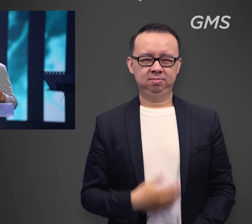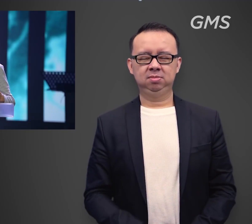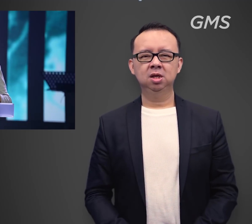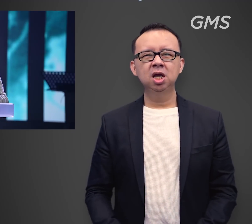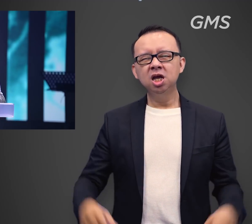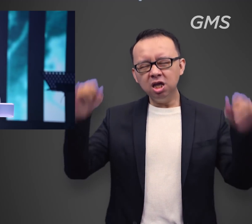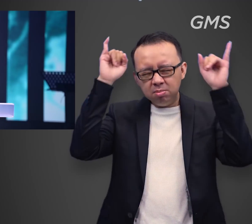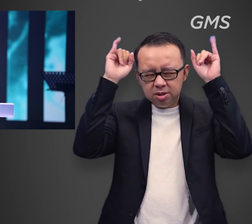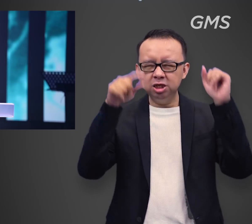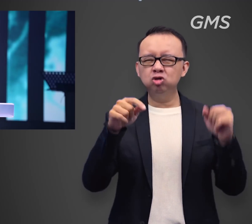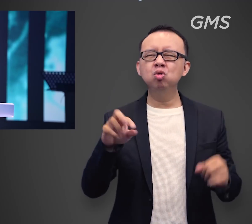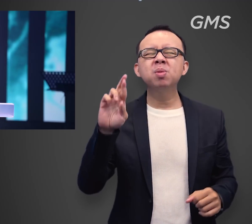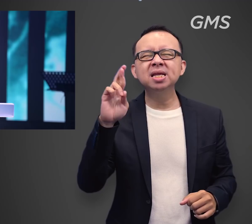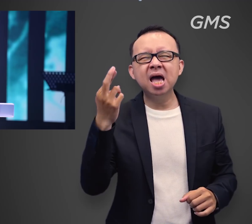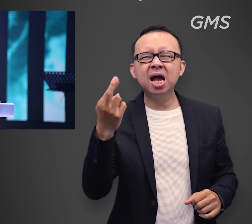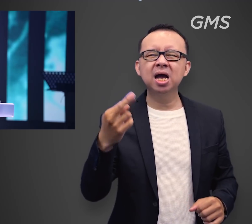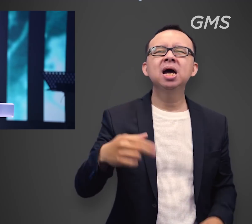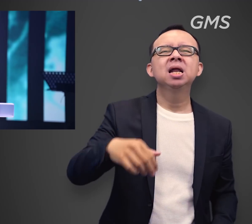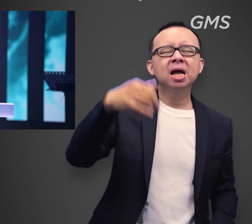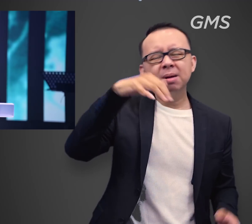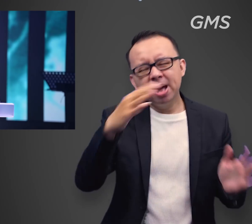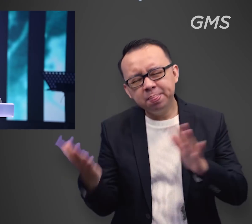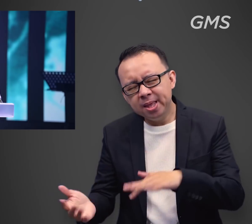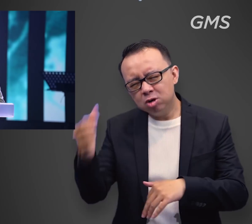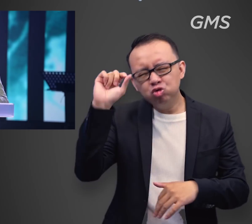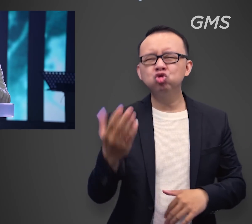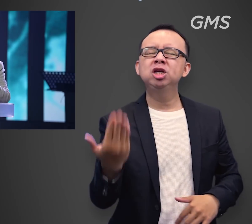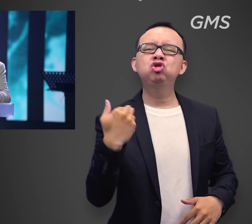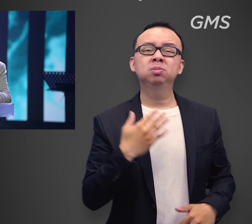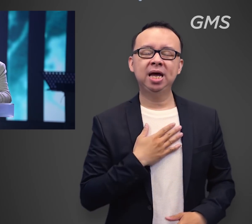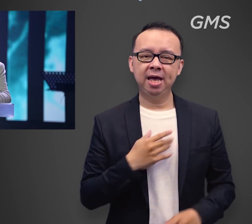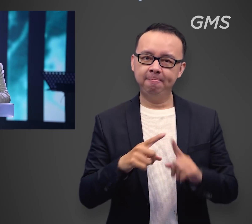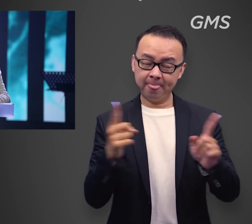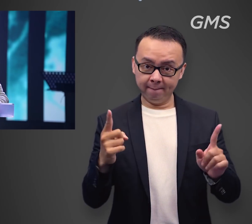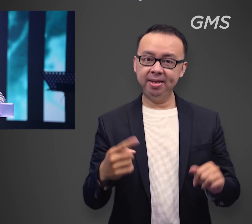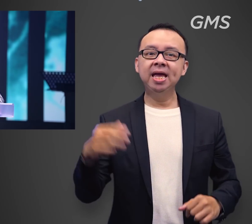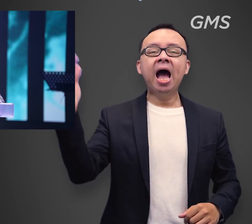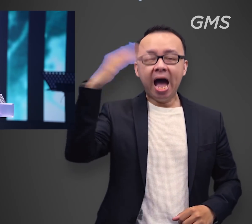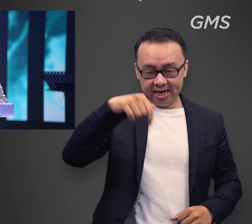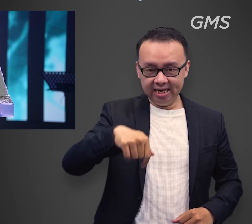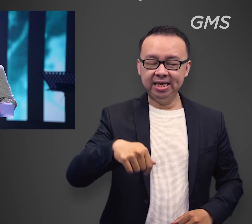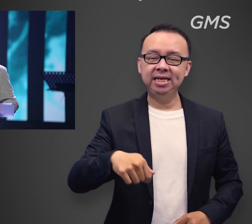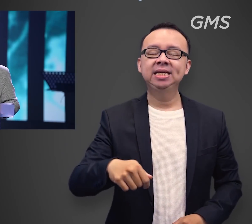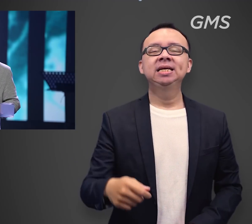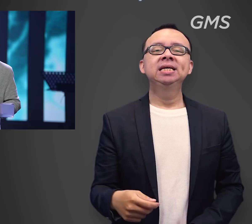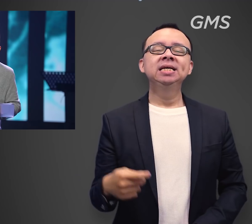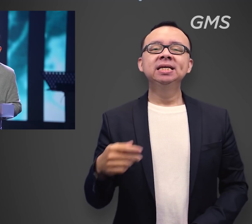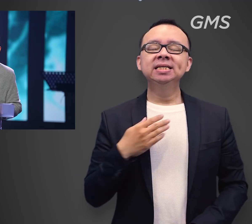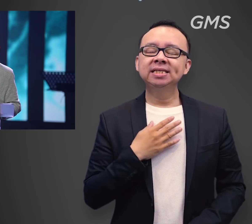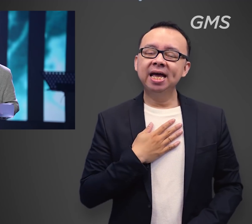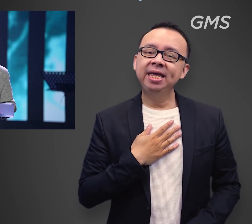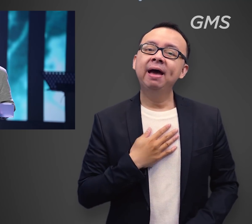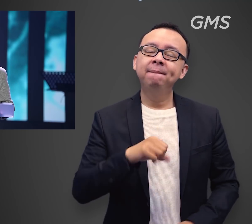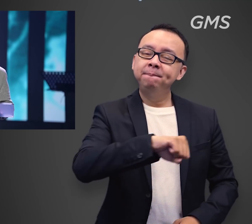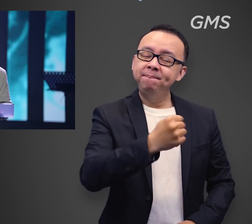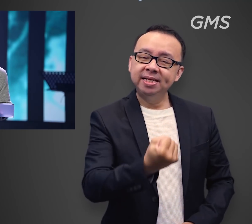hidup saya. Tetapi hari ini ternyata saya masih bisa hidup. Saya masih bisa melayani Tuhan, menyampaikan firman Tuhan buat